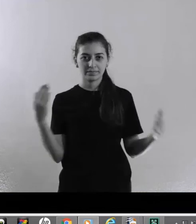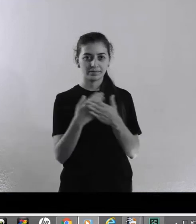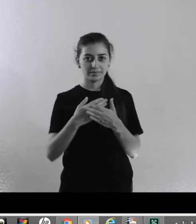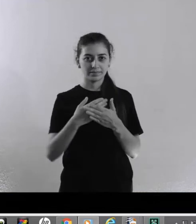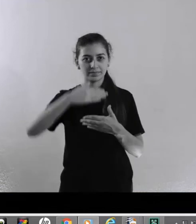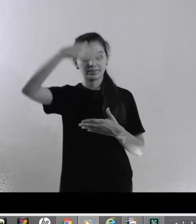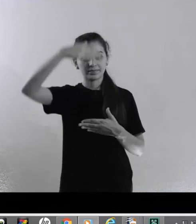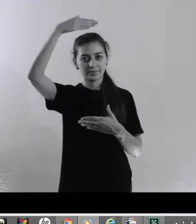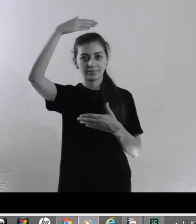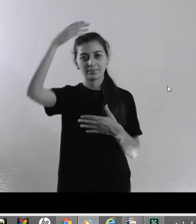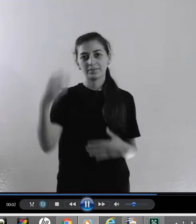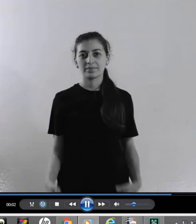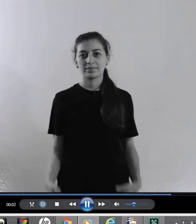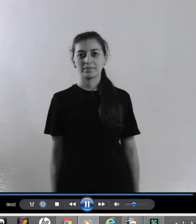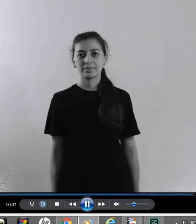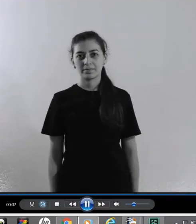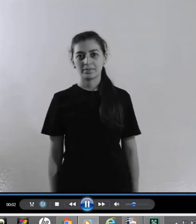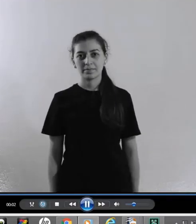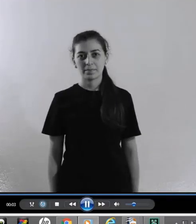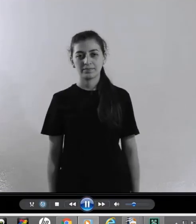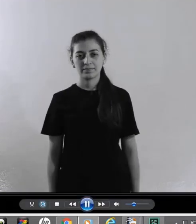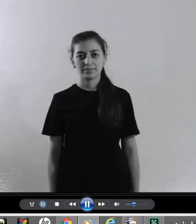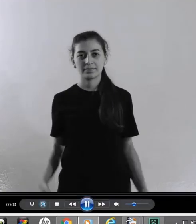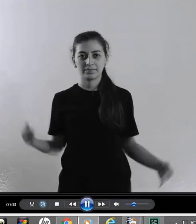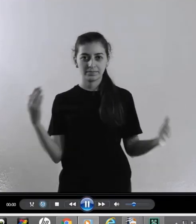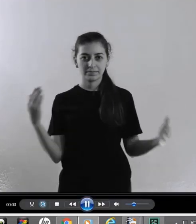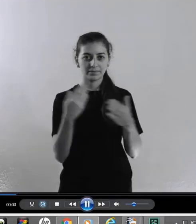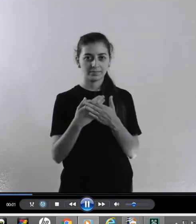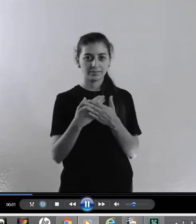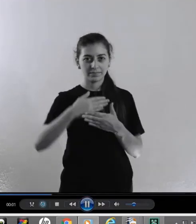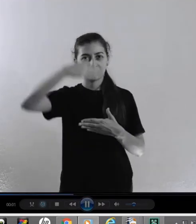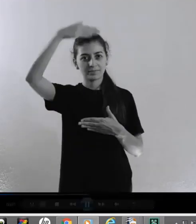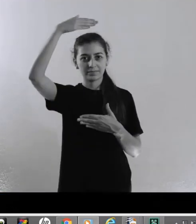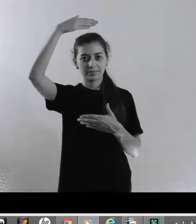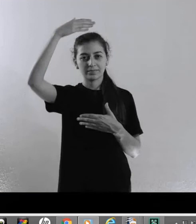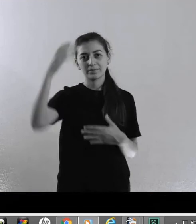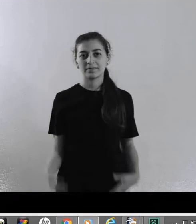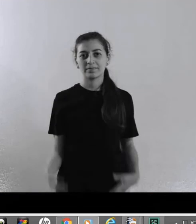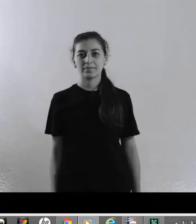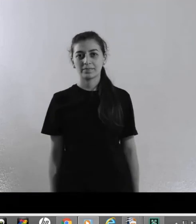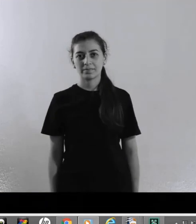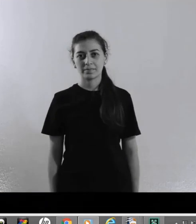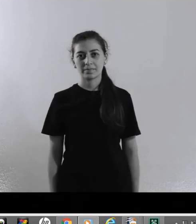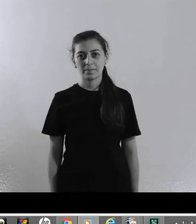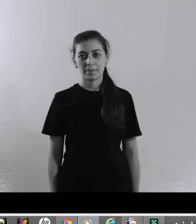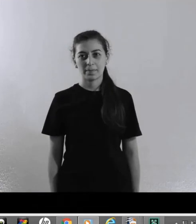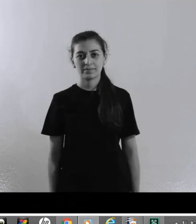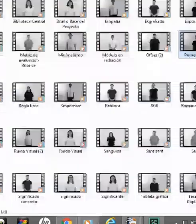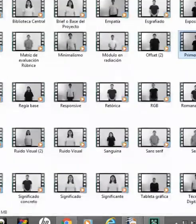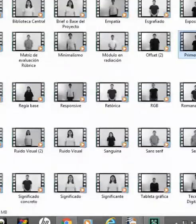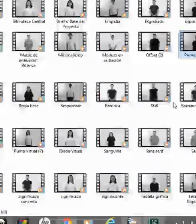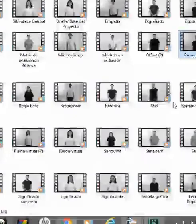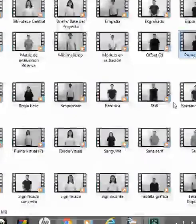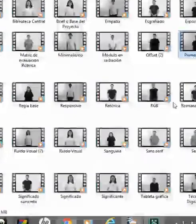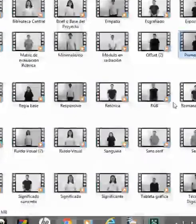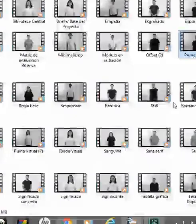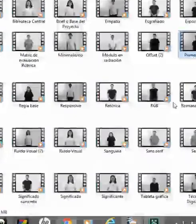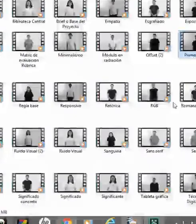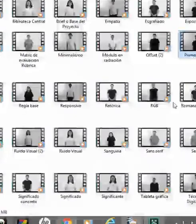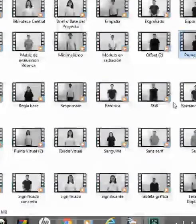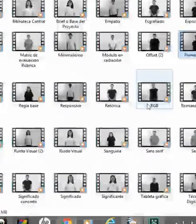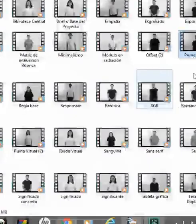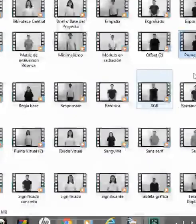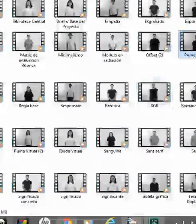ya está cercana a encontrar algo en Santa Rosa, que es de donde él es, y estamos en ese proceso todavía. Aquí hay otra seña de que es profundidad de